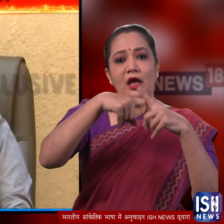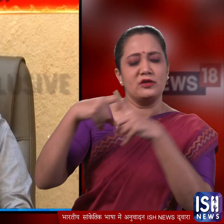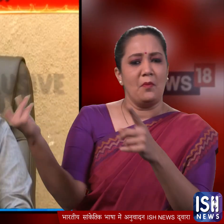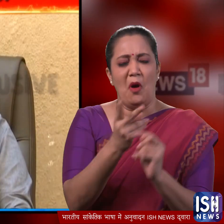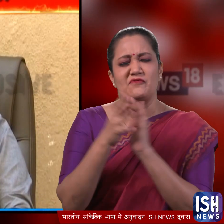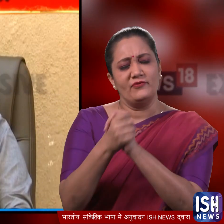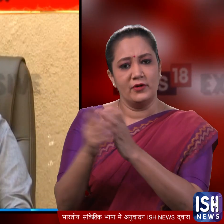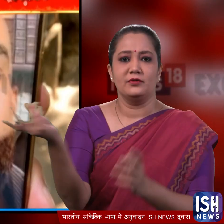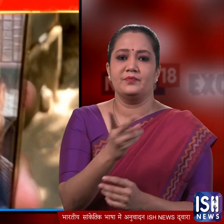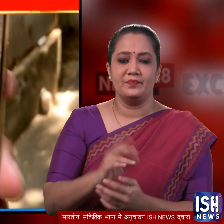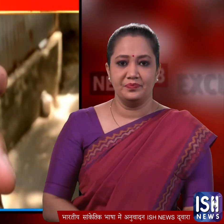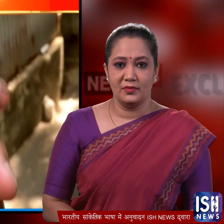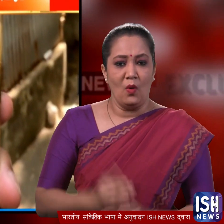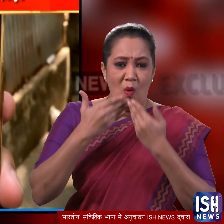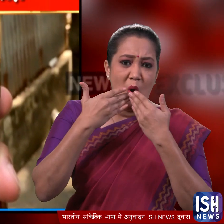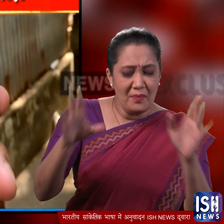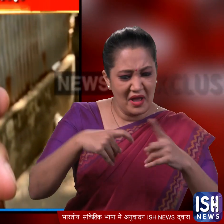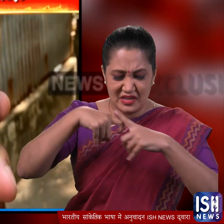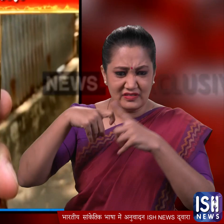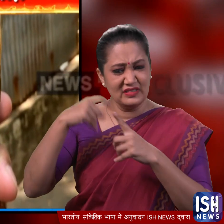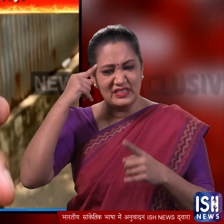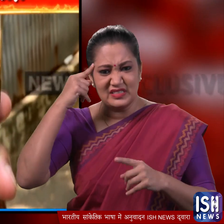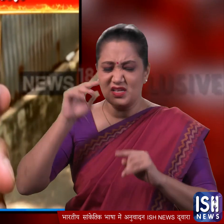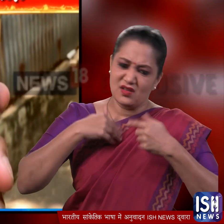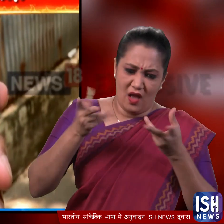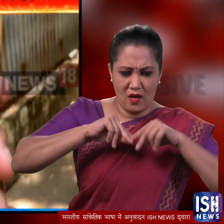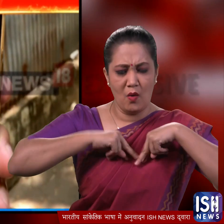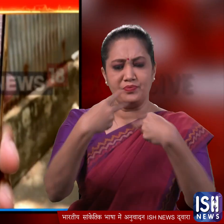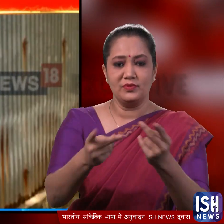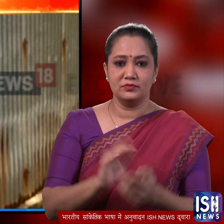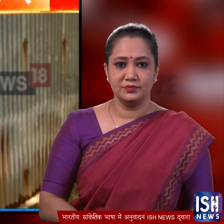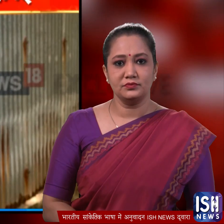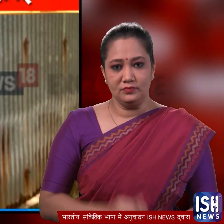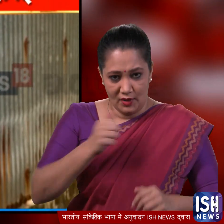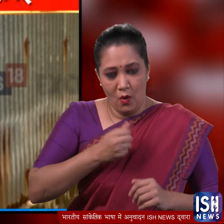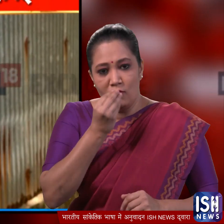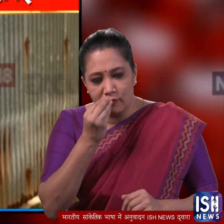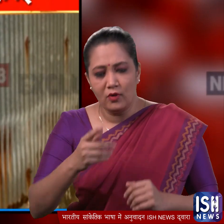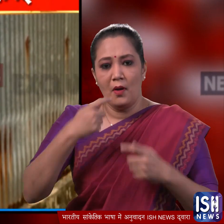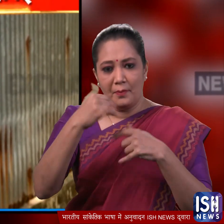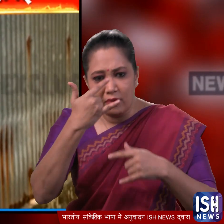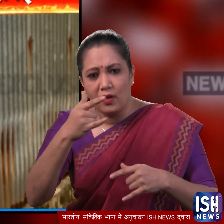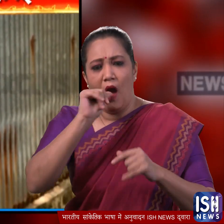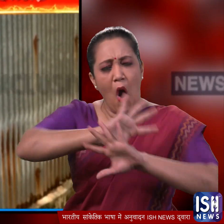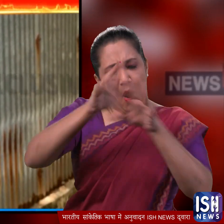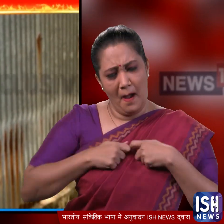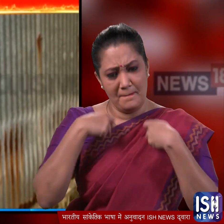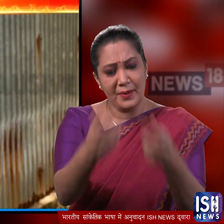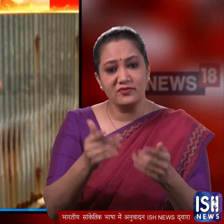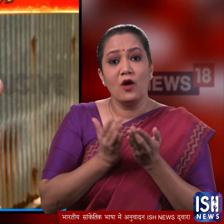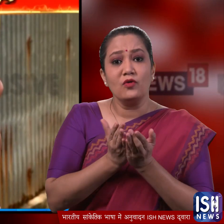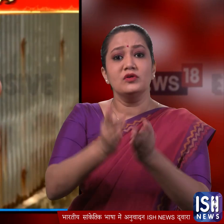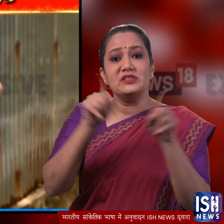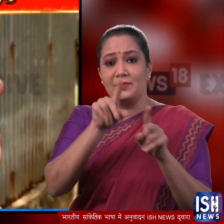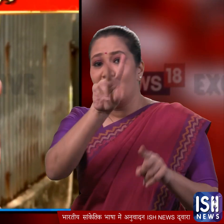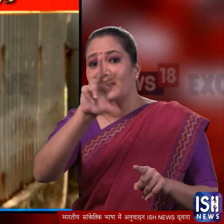उनसे अच्छे संबंध हैं। नाम सामने आते ही काशिफ खान ने सफाई देने में देर नहीं की। मैंने अपने खाने के पीने के सबके पैसे भरे। मैं उस